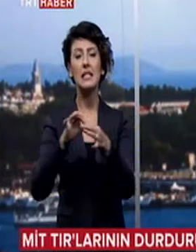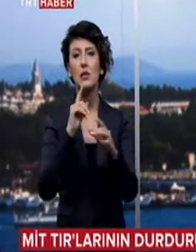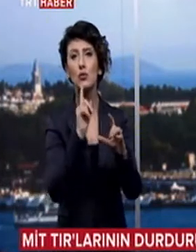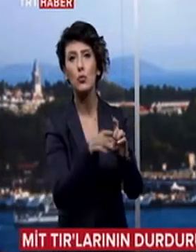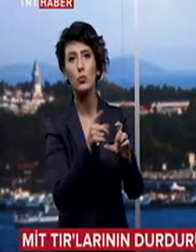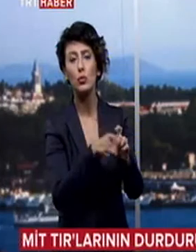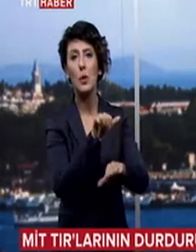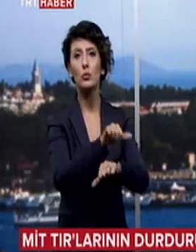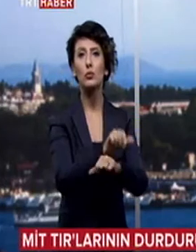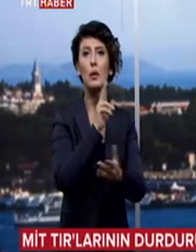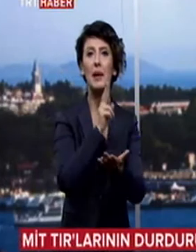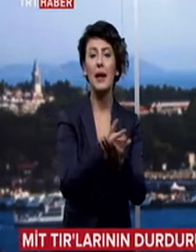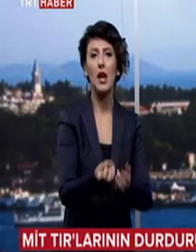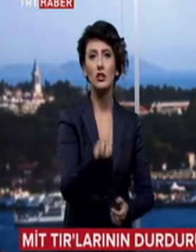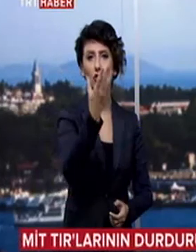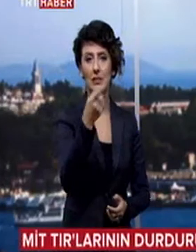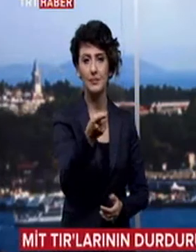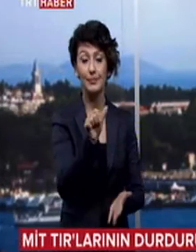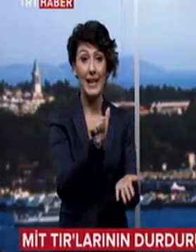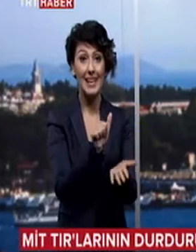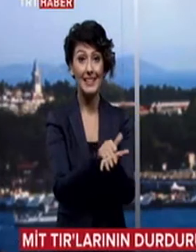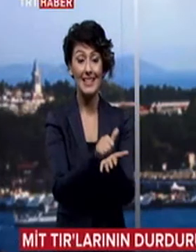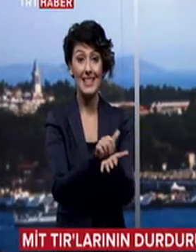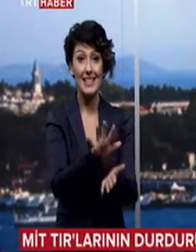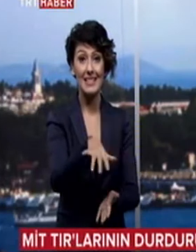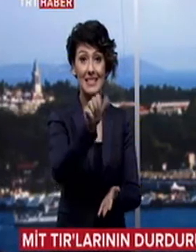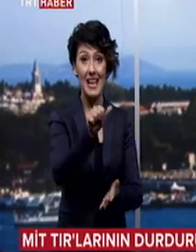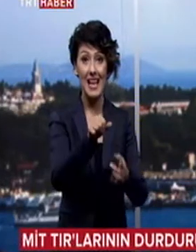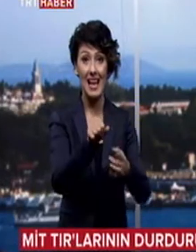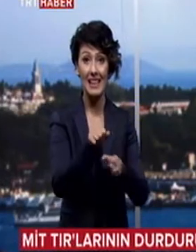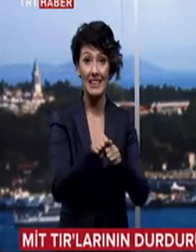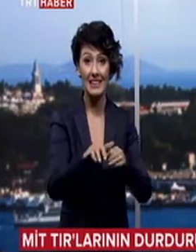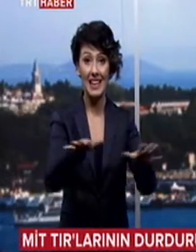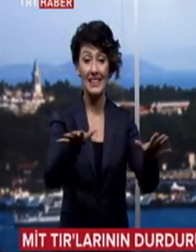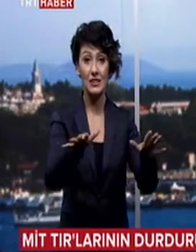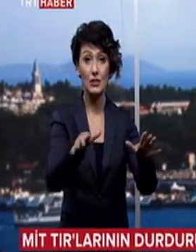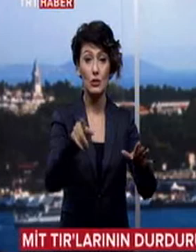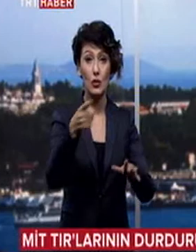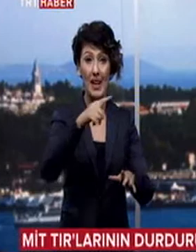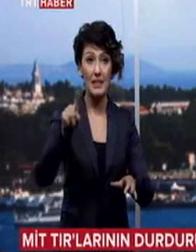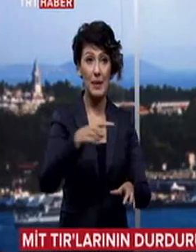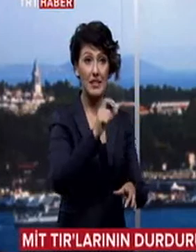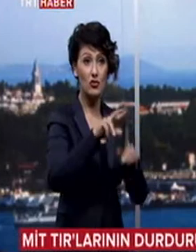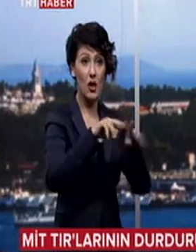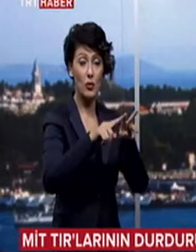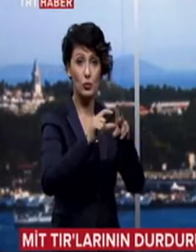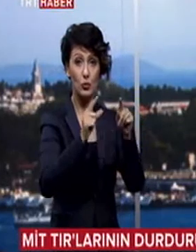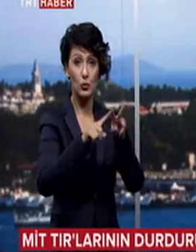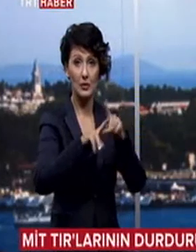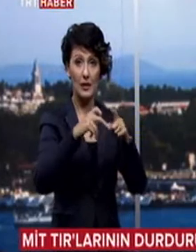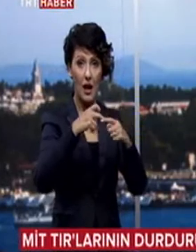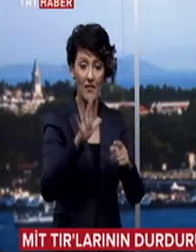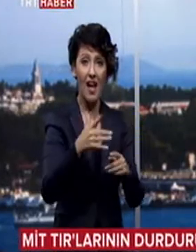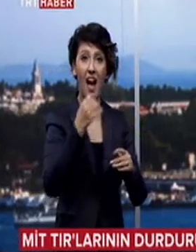yayınlanmasıyla ilgili soruşturmada tutuklama kararı çıktı. Gazetenin genel yayın yönetmeni Can Dündar